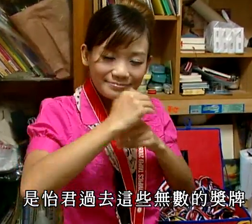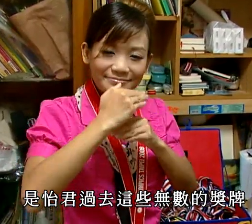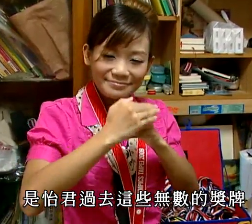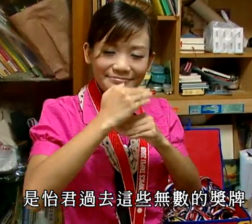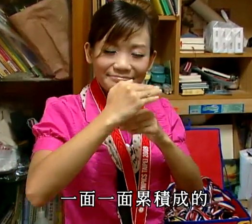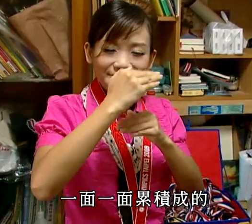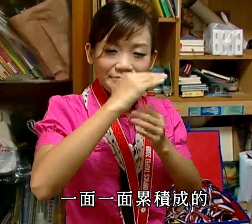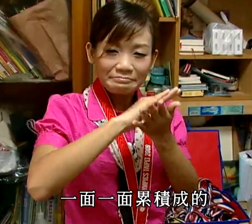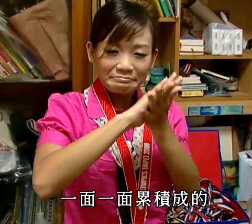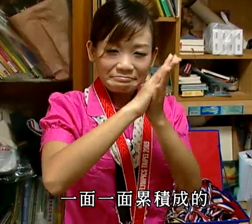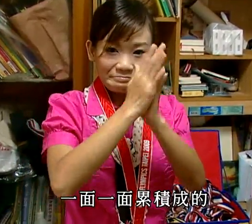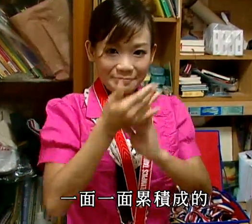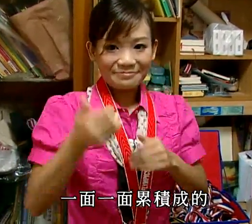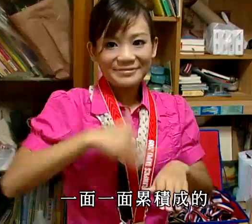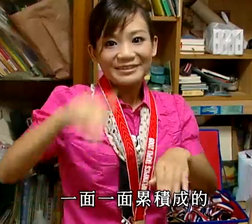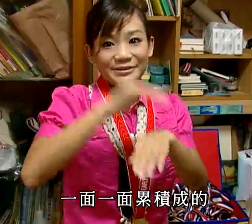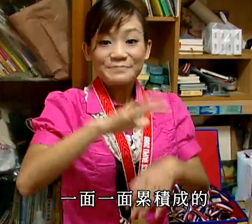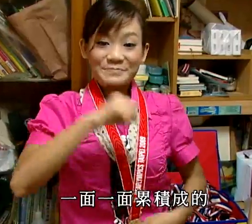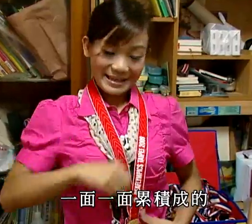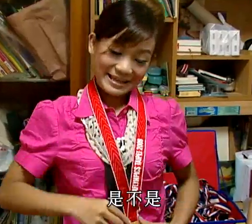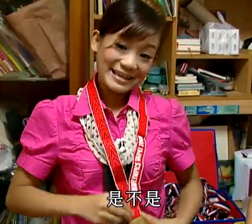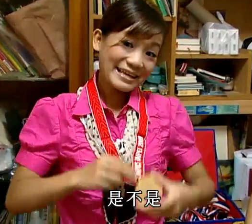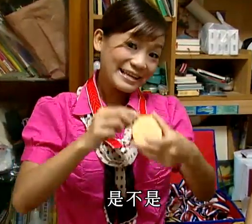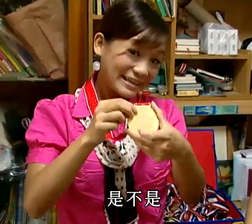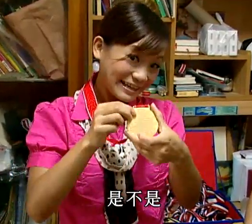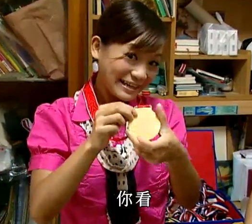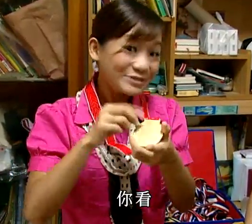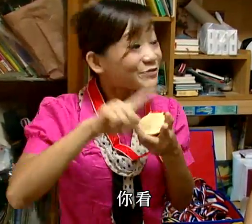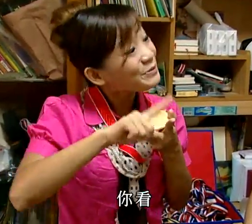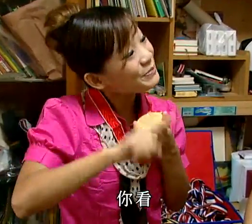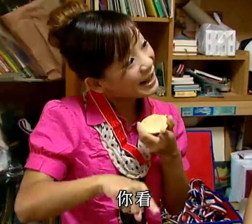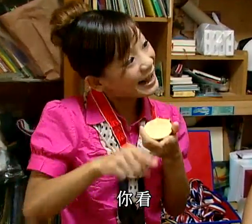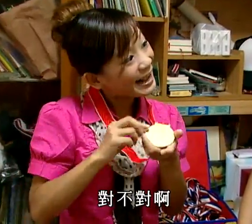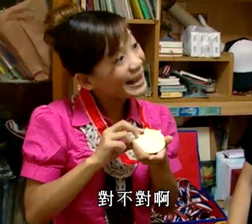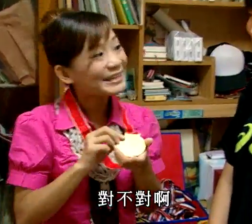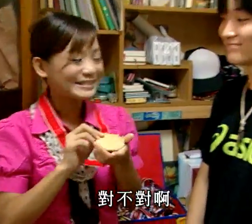牌一面一面累积成的，是不是？你看，对不对啊？嗯。